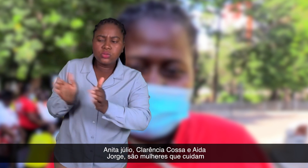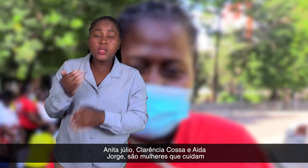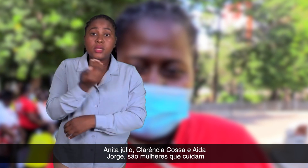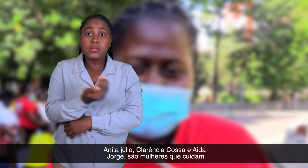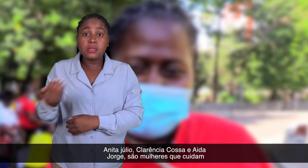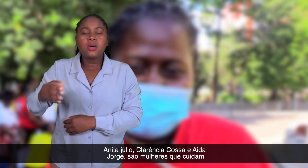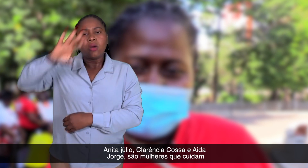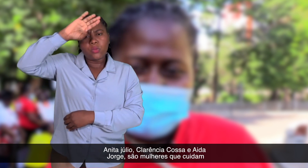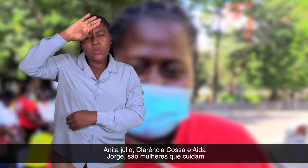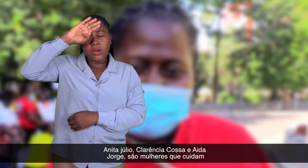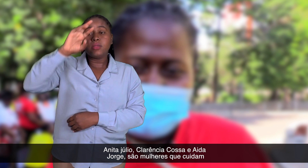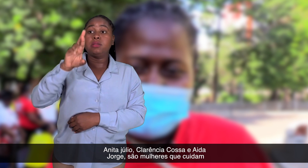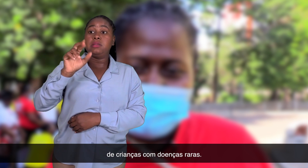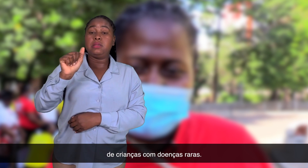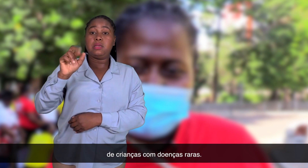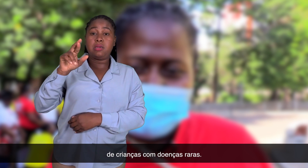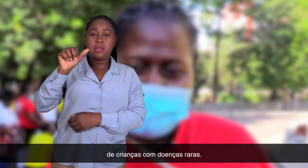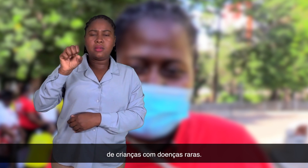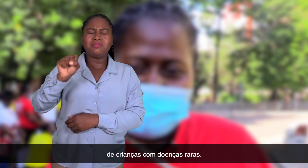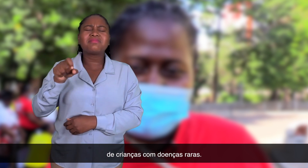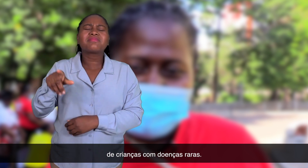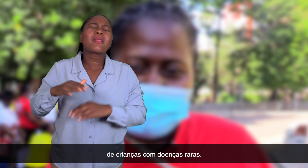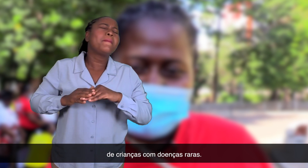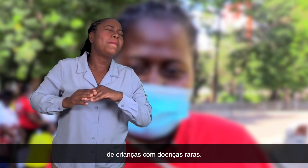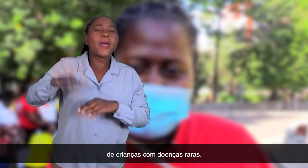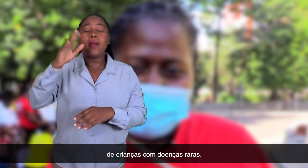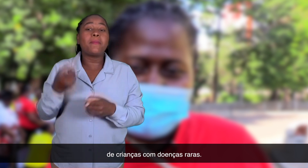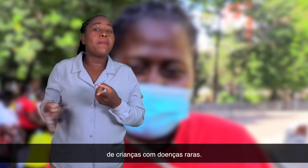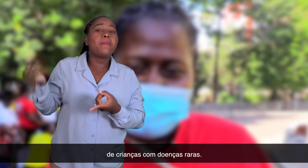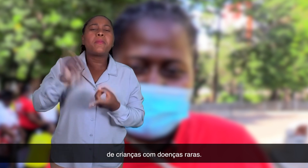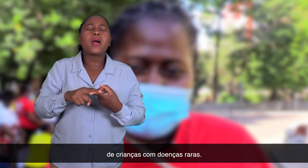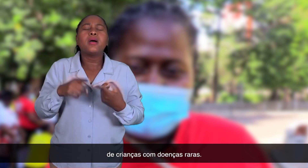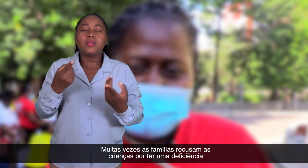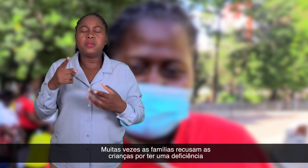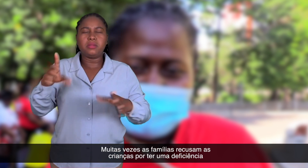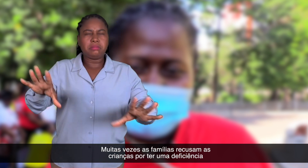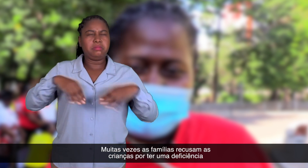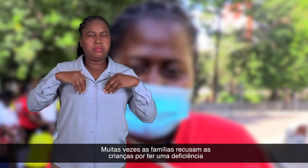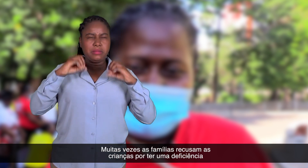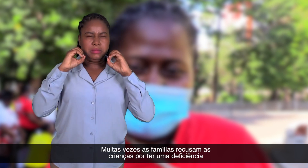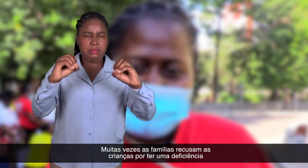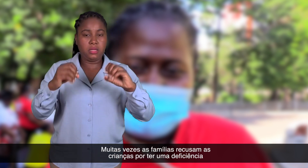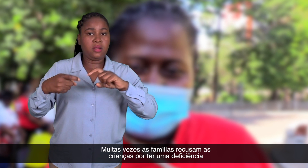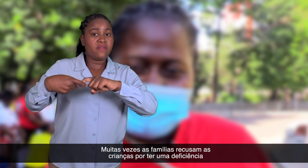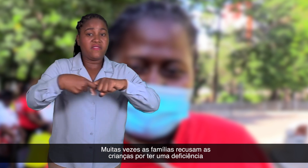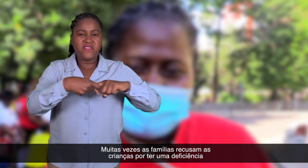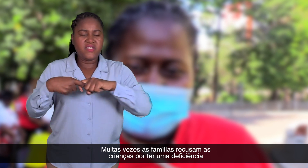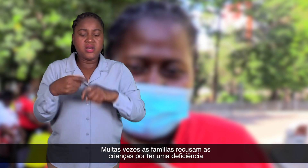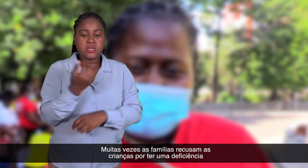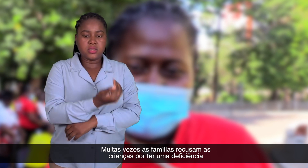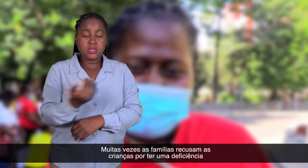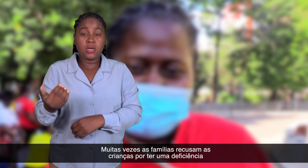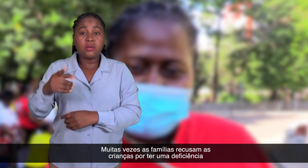e Aida Jorge são mulheres que cuidam de crianças com doenças raras. Muitas vezes, as famílias